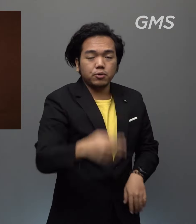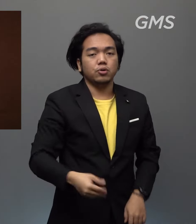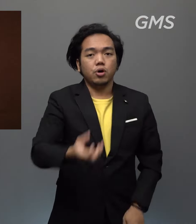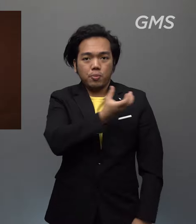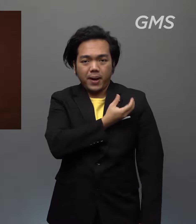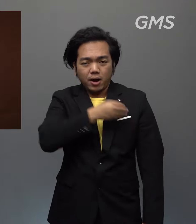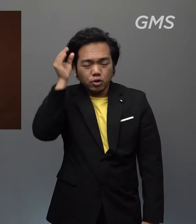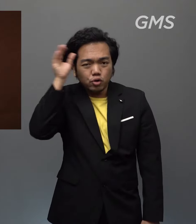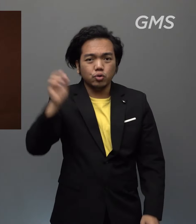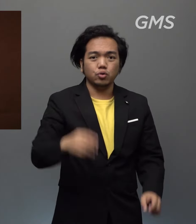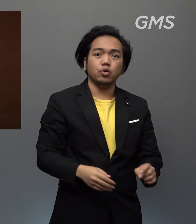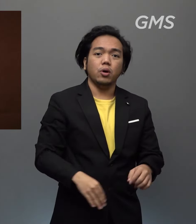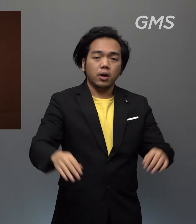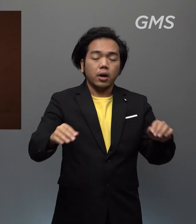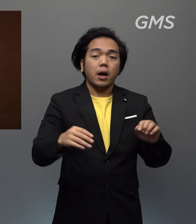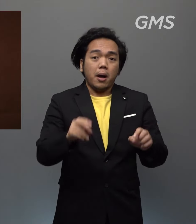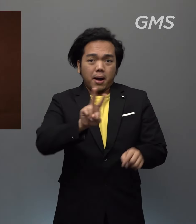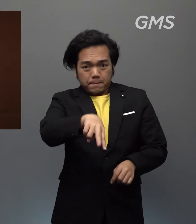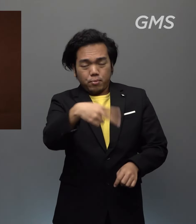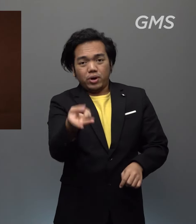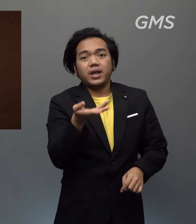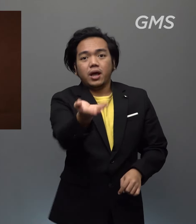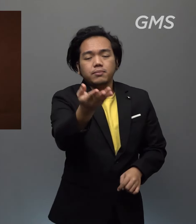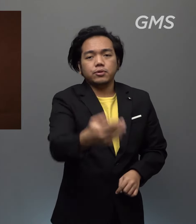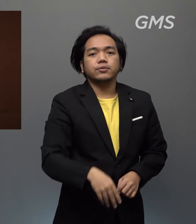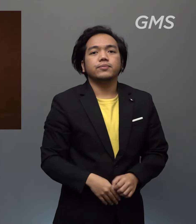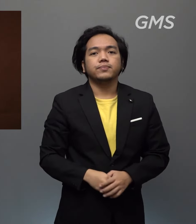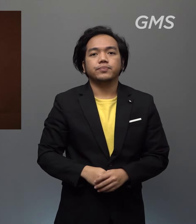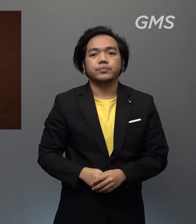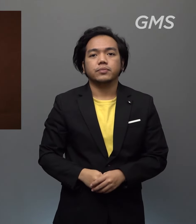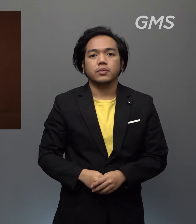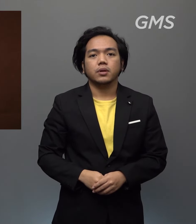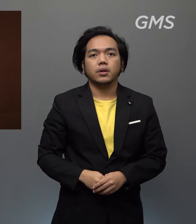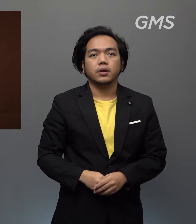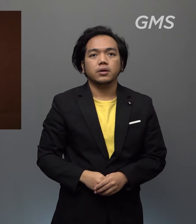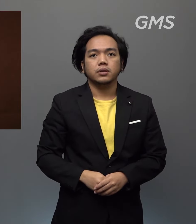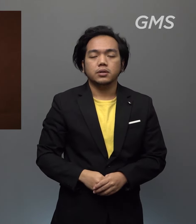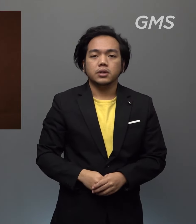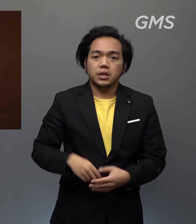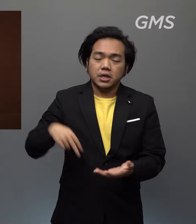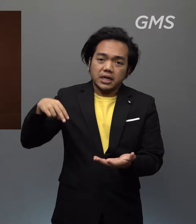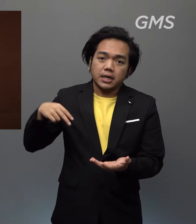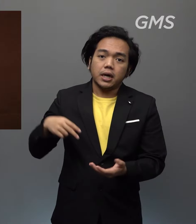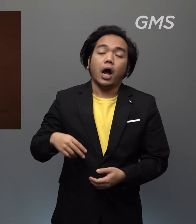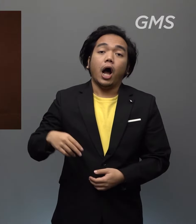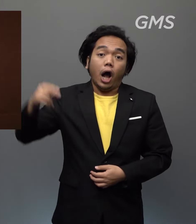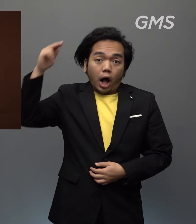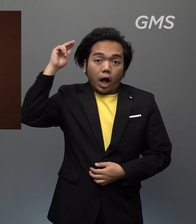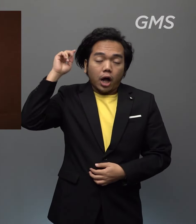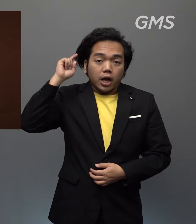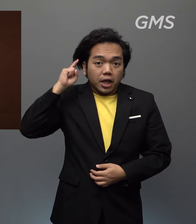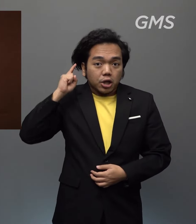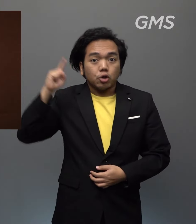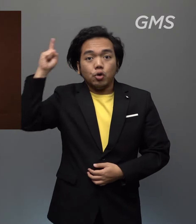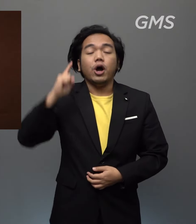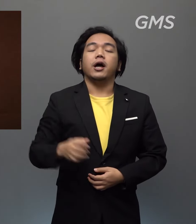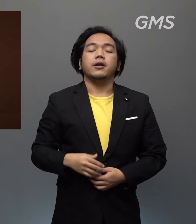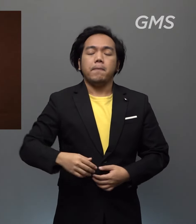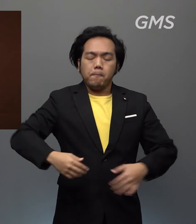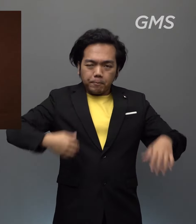jauh. Berjalan sampai di titik itu yang menjadi kehendakku. Dia masih bisa.